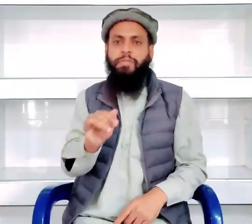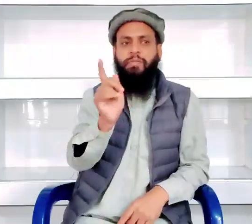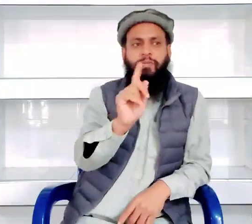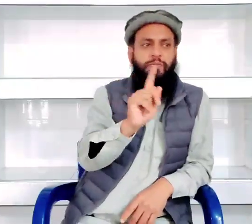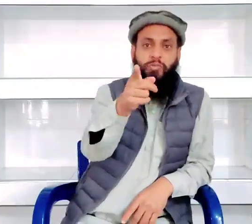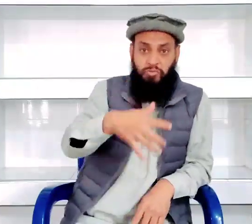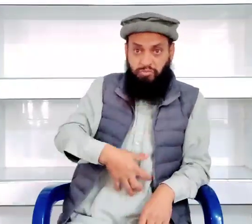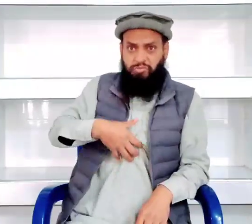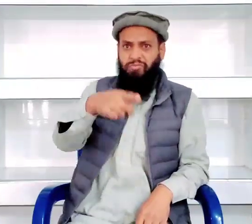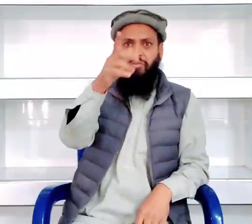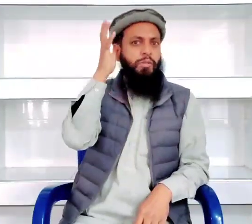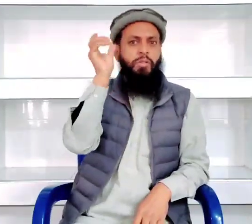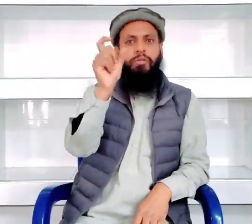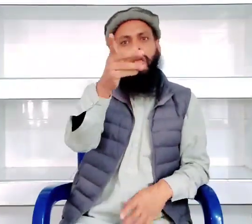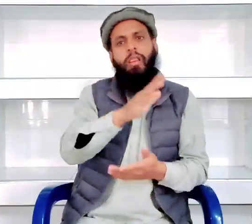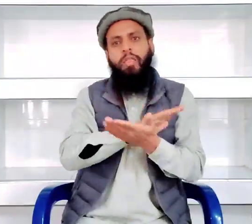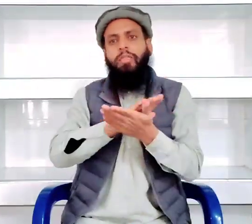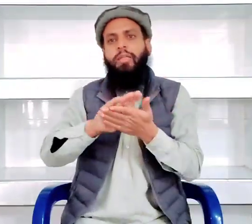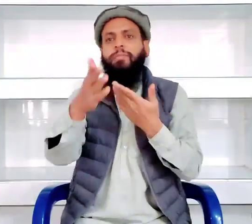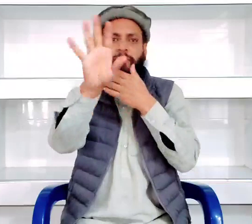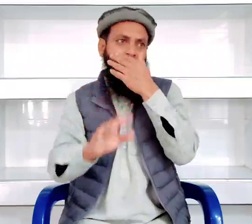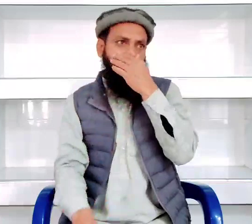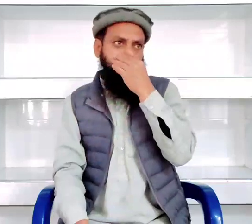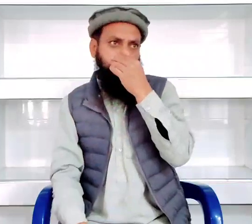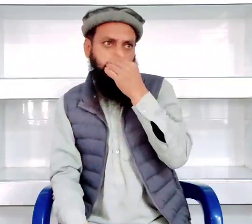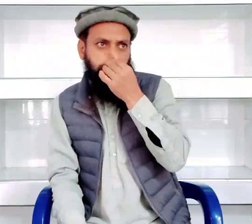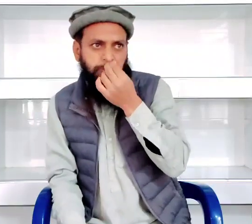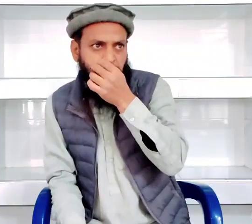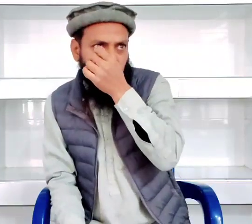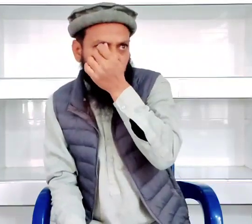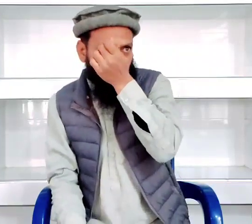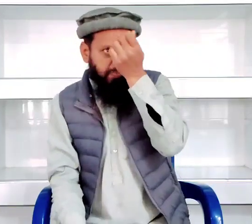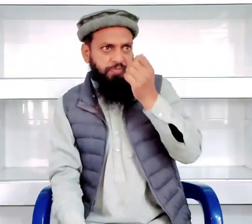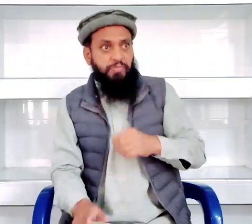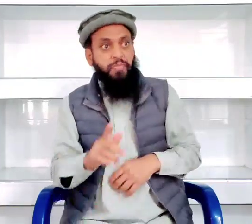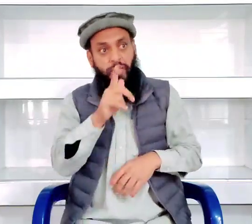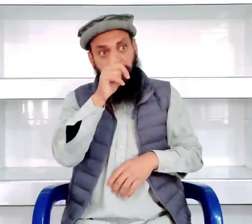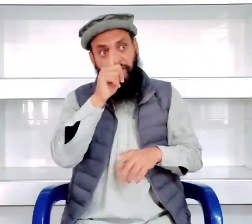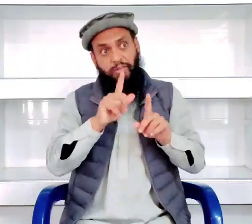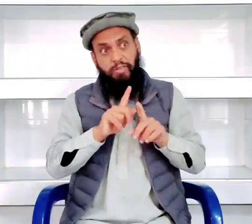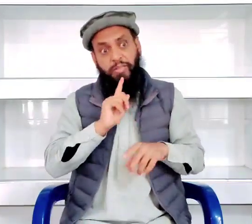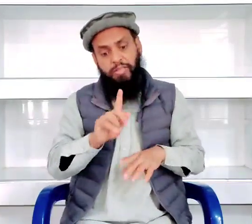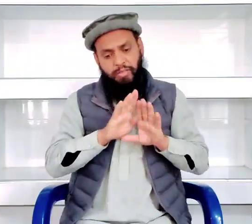وسلم نے نہا منع فرمایا ہے ہم تو بتا سلاو کے سامان میں زیادہ ہے